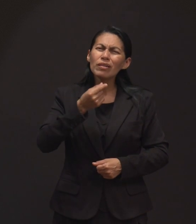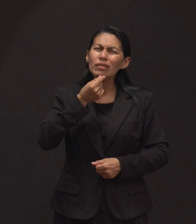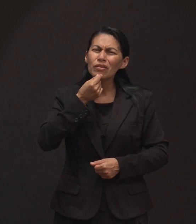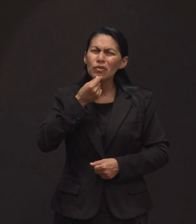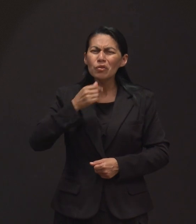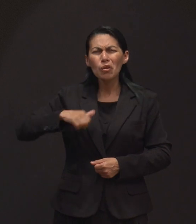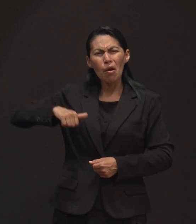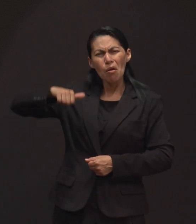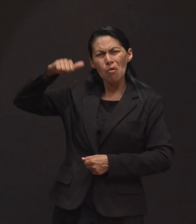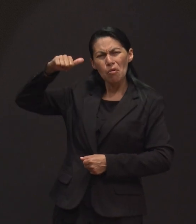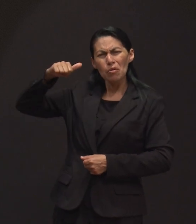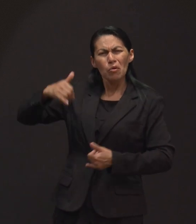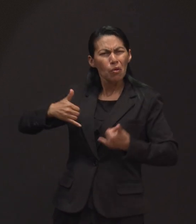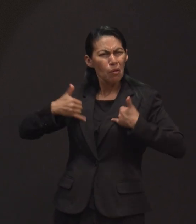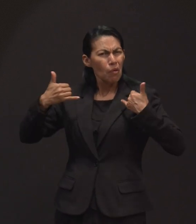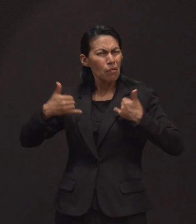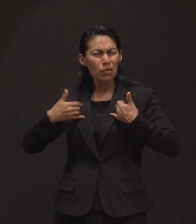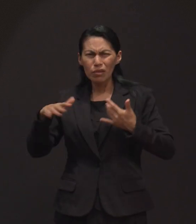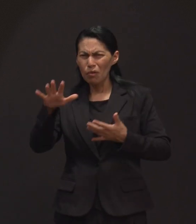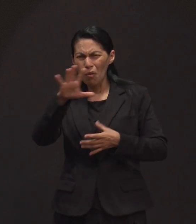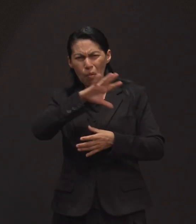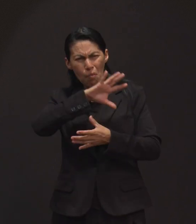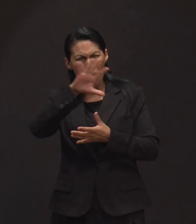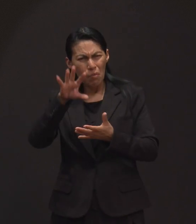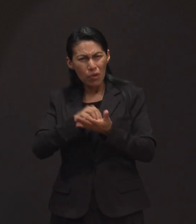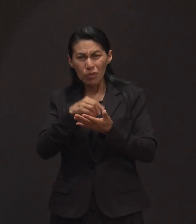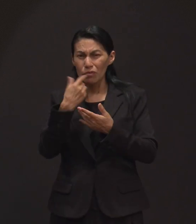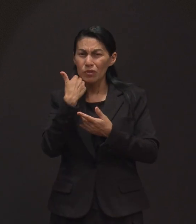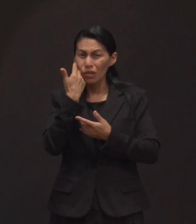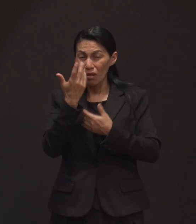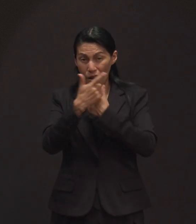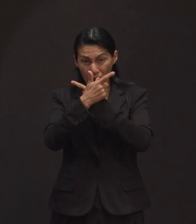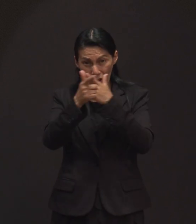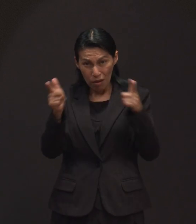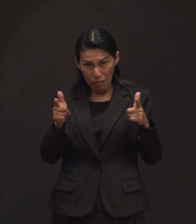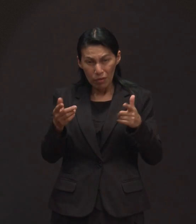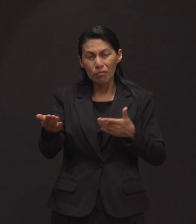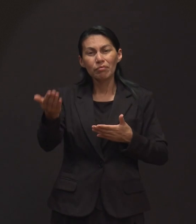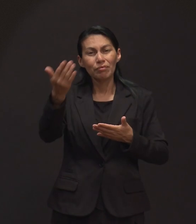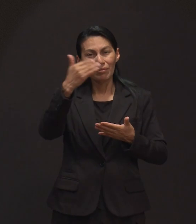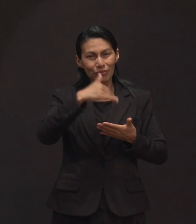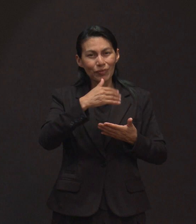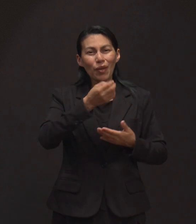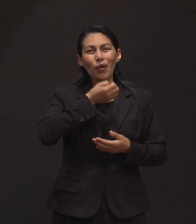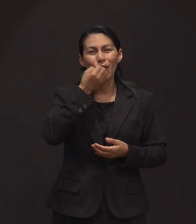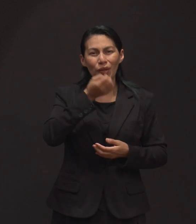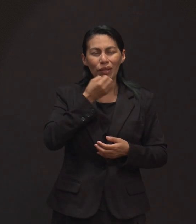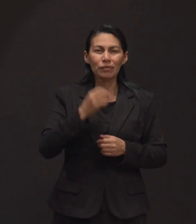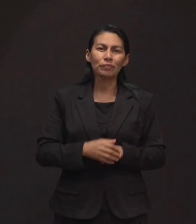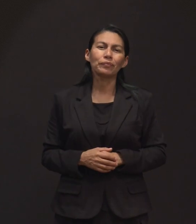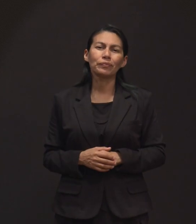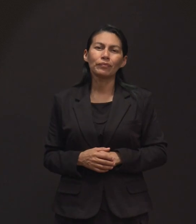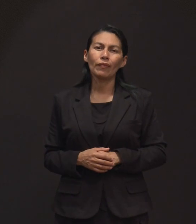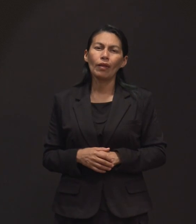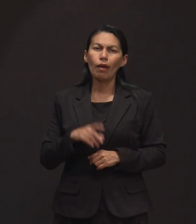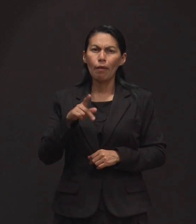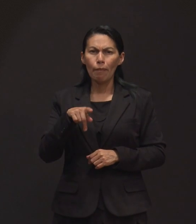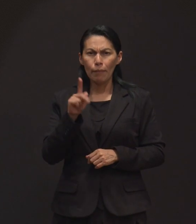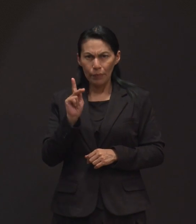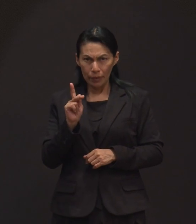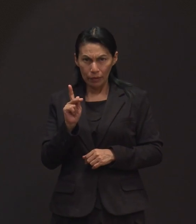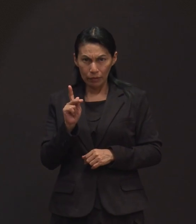mujeres, niños, adultos, jóvenes. Sí. Amén. Sí. Pero también